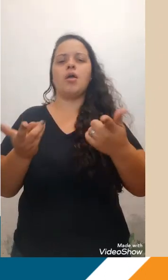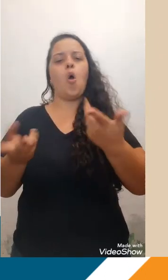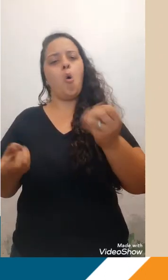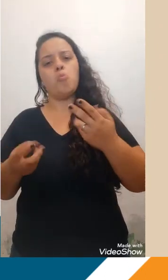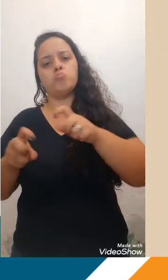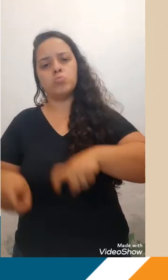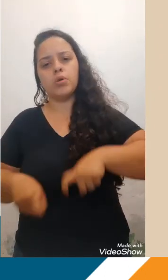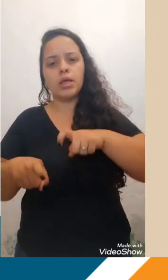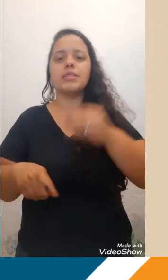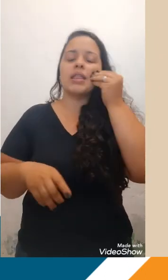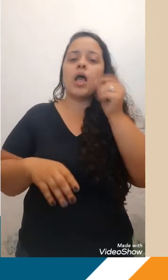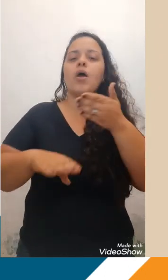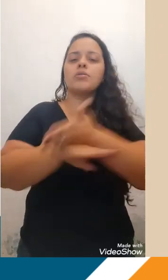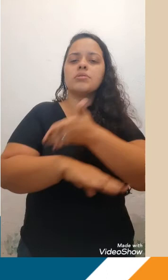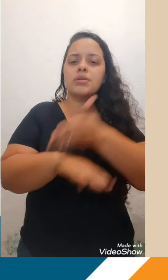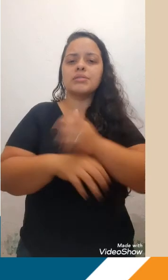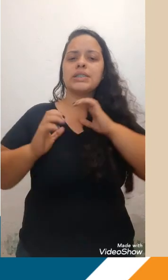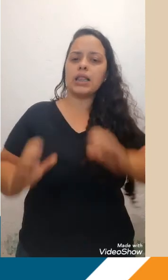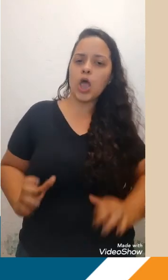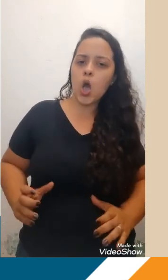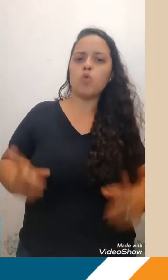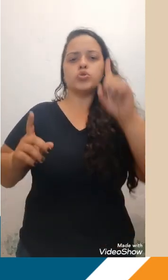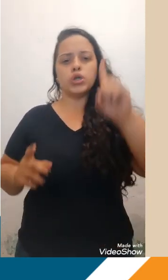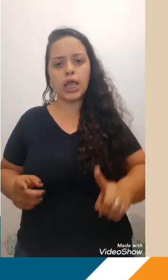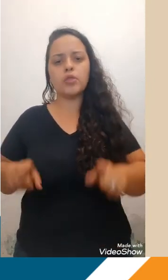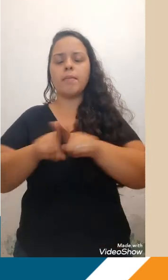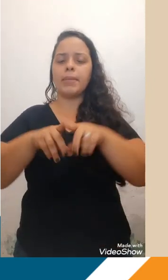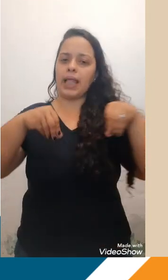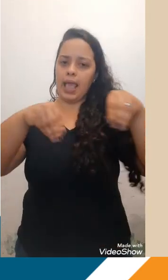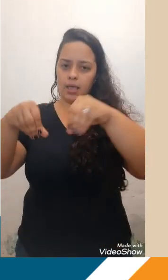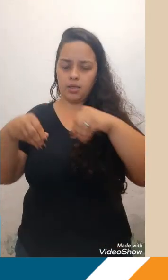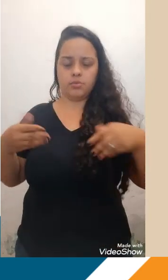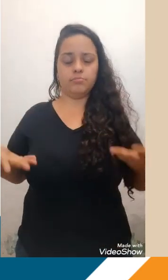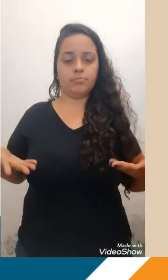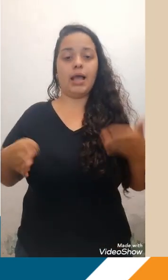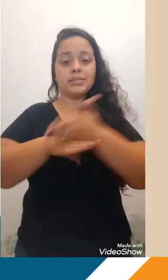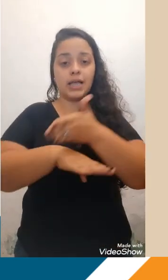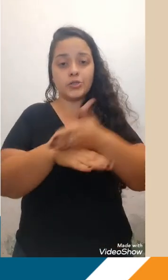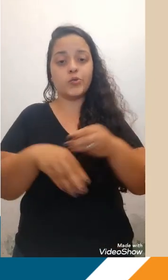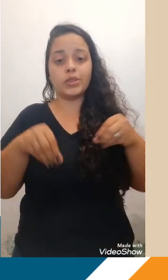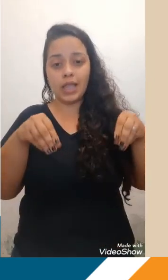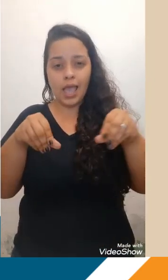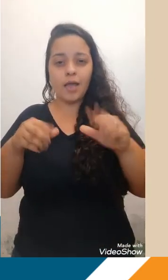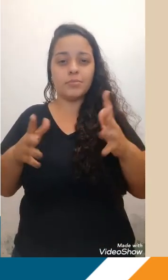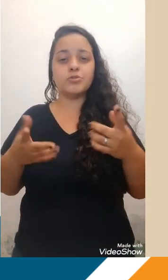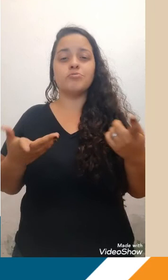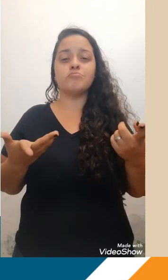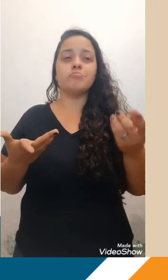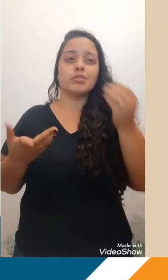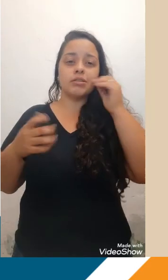que desejavam ter acesso à cidadania e também acesso à terra. O acesso à terra foi defendido por esse